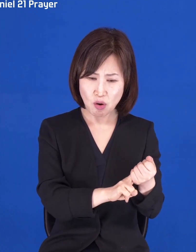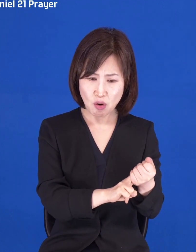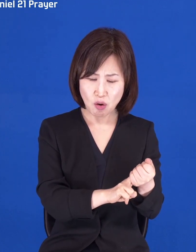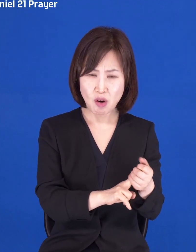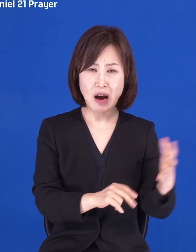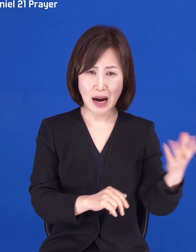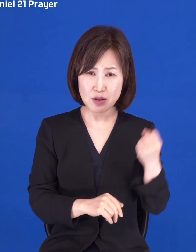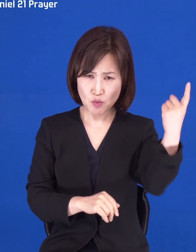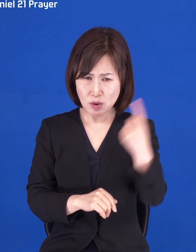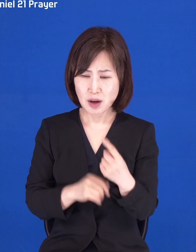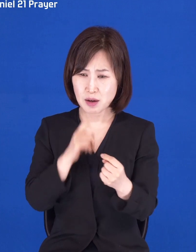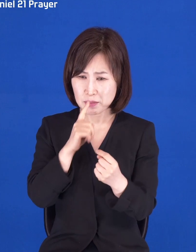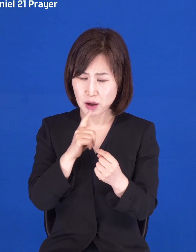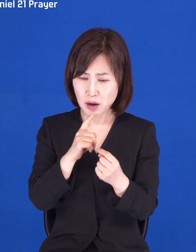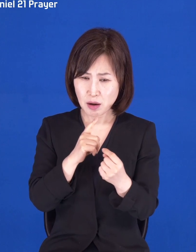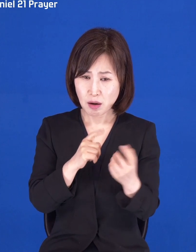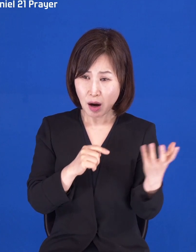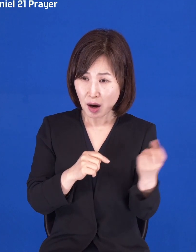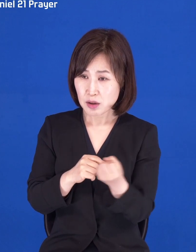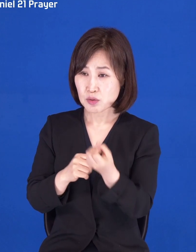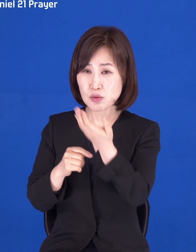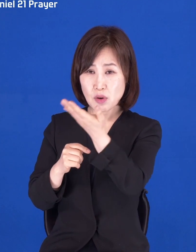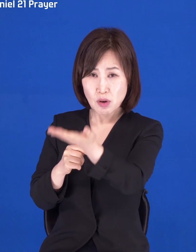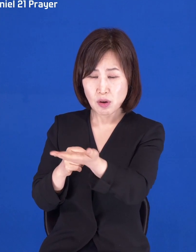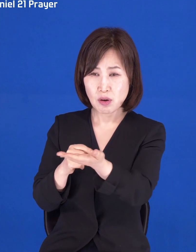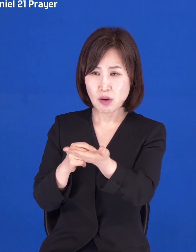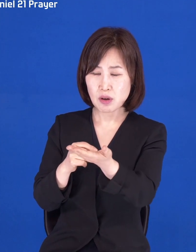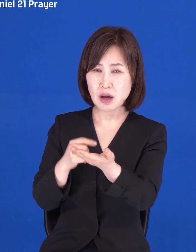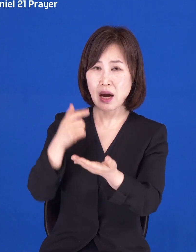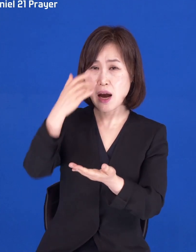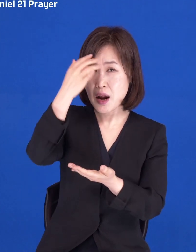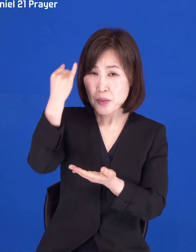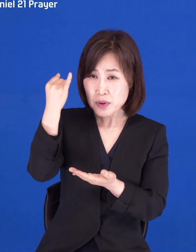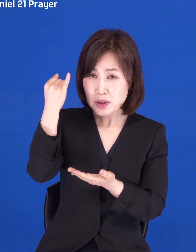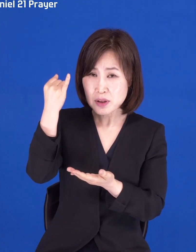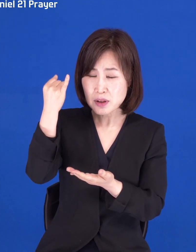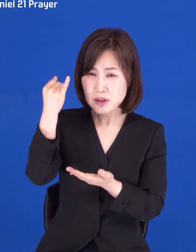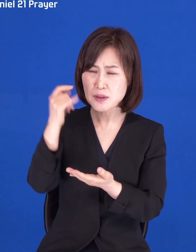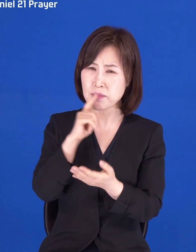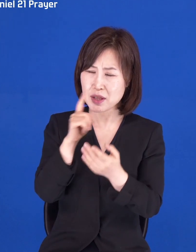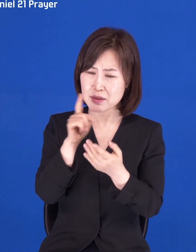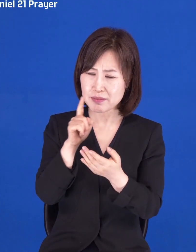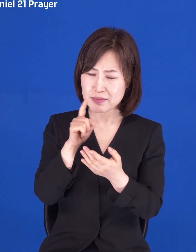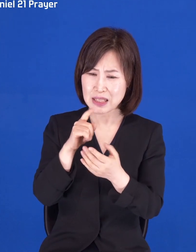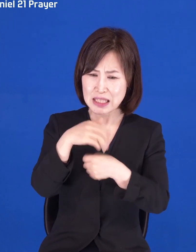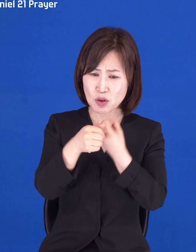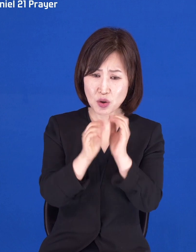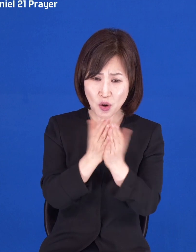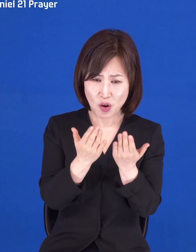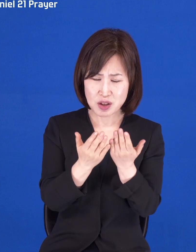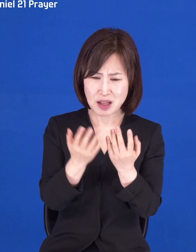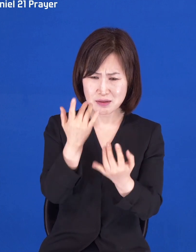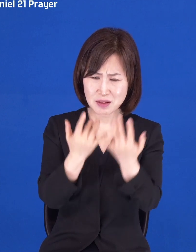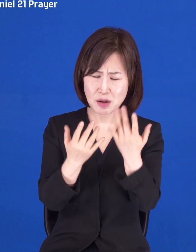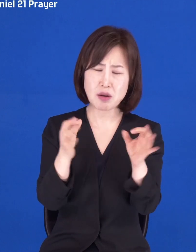그래서 성경책을 꺼내왔더니 이 성경책을 다 태워서 없애는 게 좋겠다고,